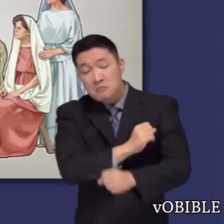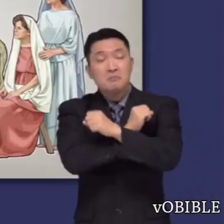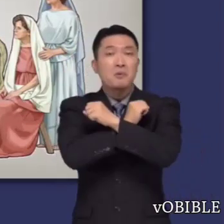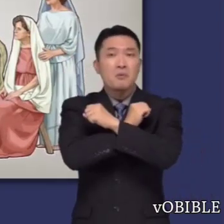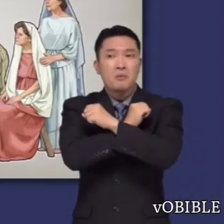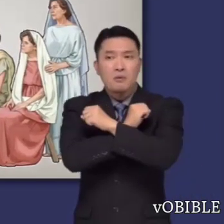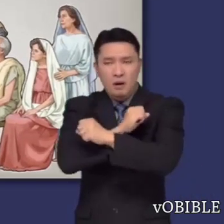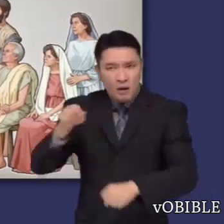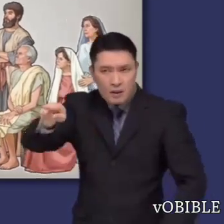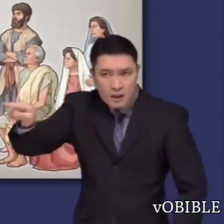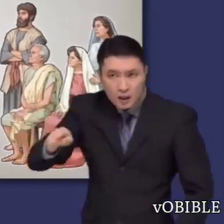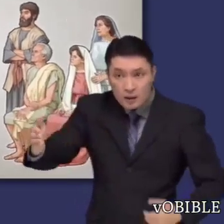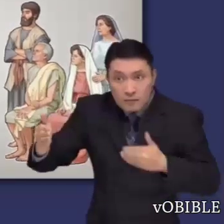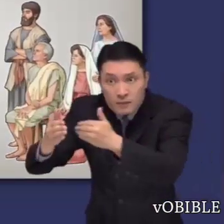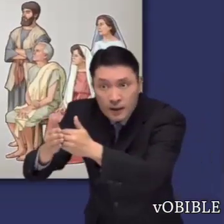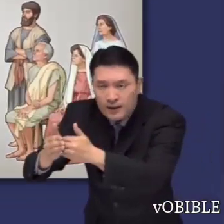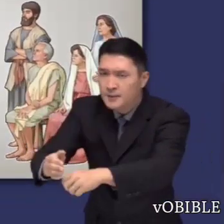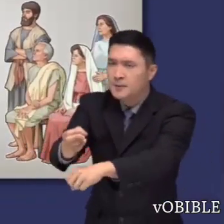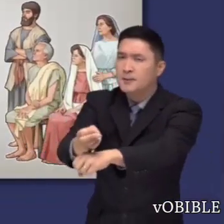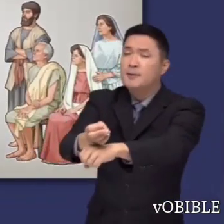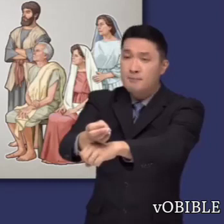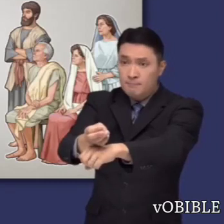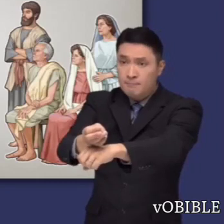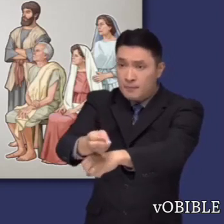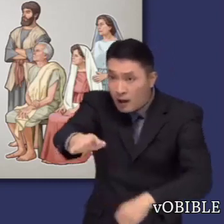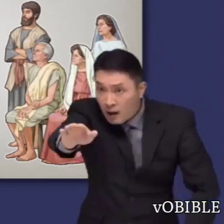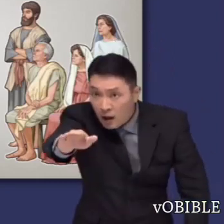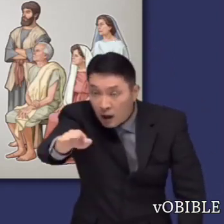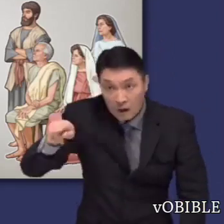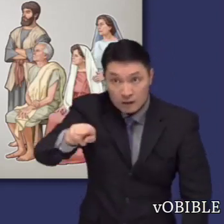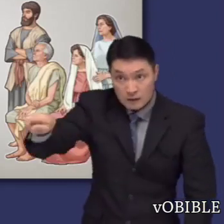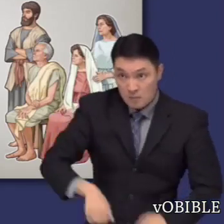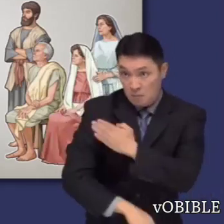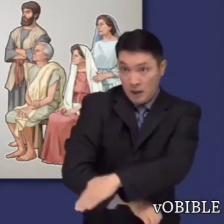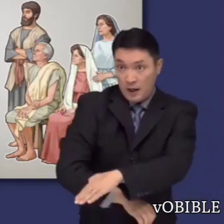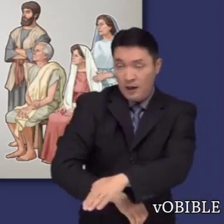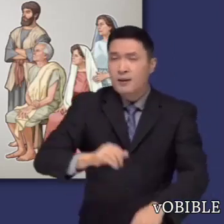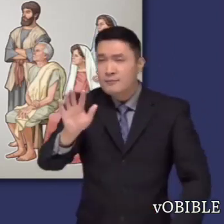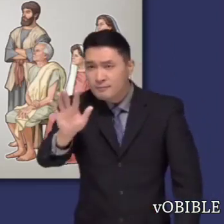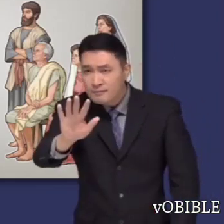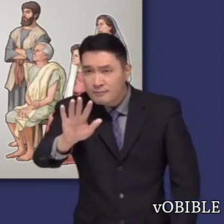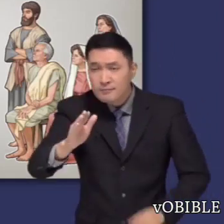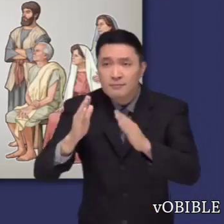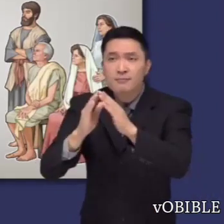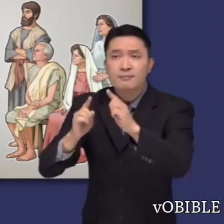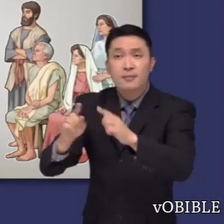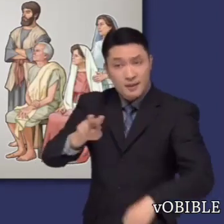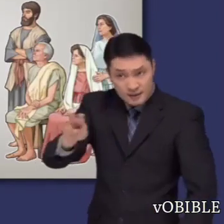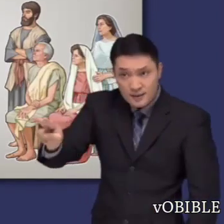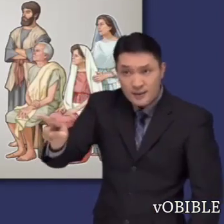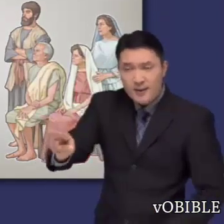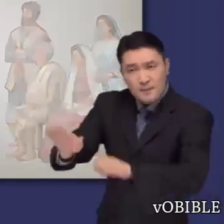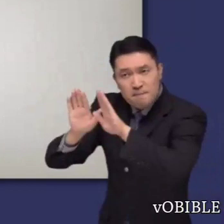往。原因可能是这些人不愿意出力工作，但会众不应该把这样的人